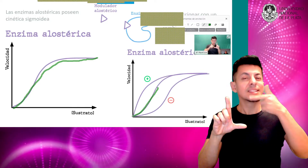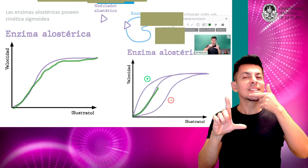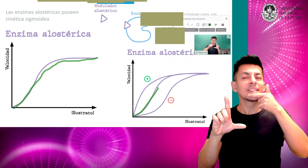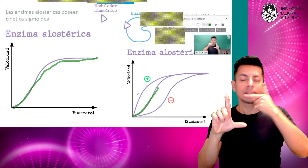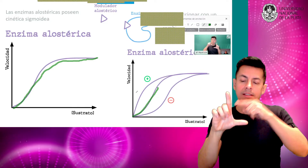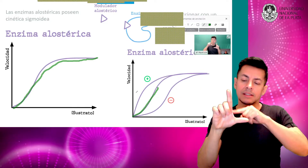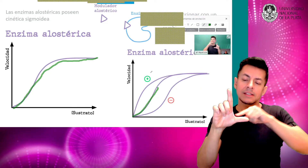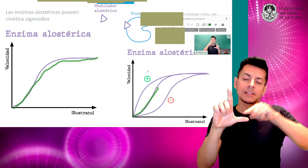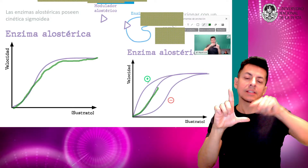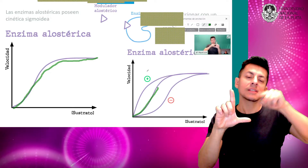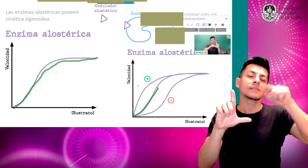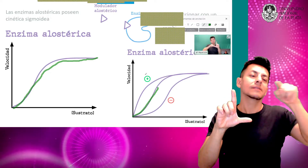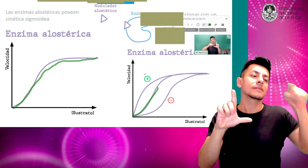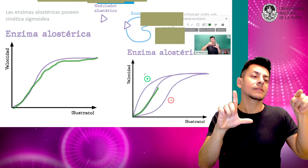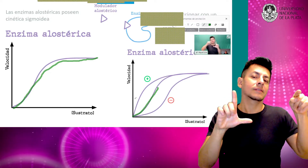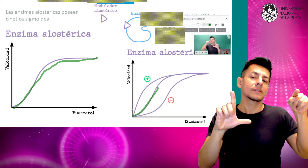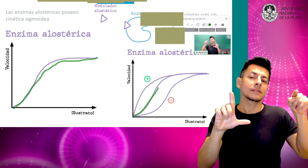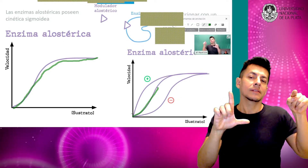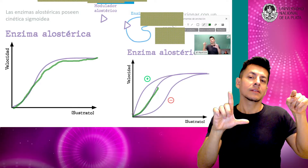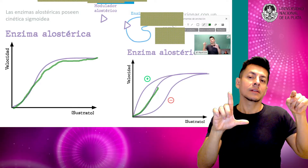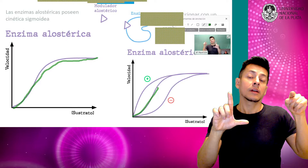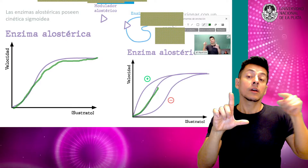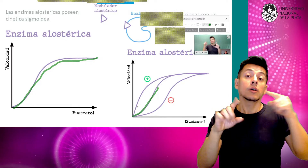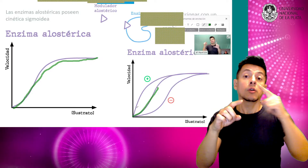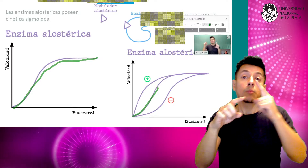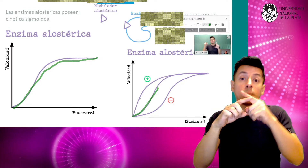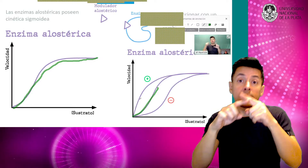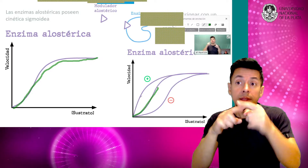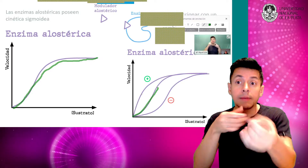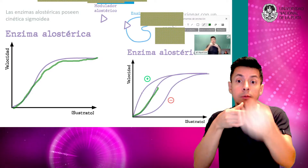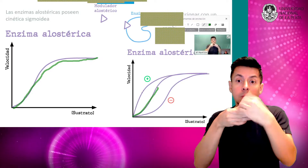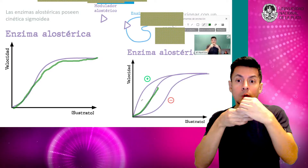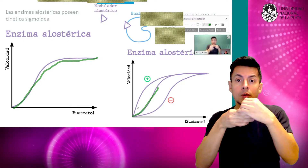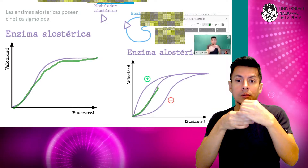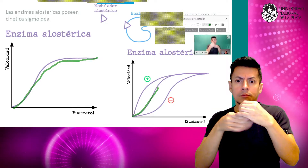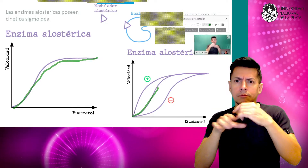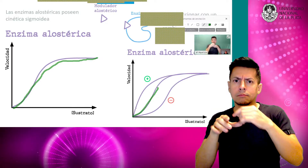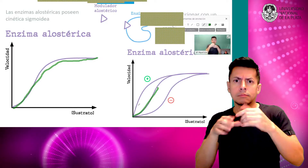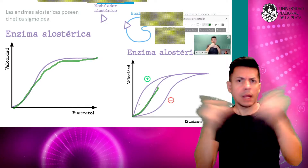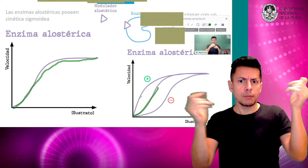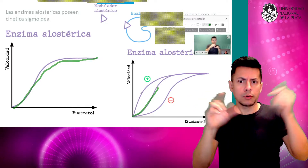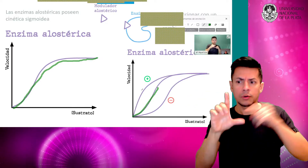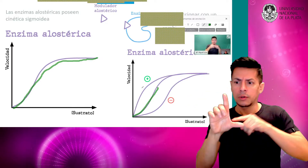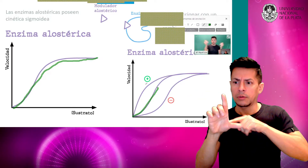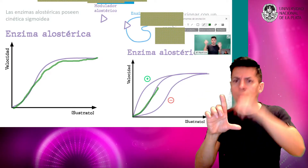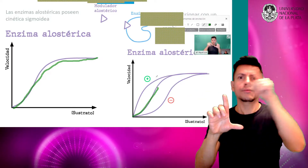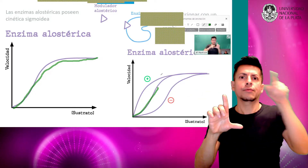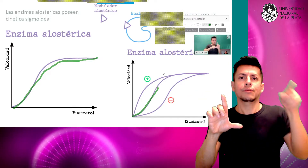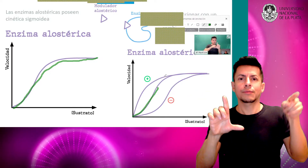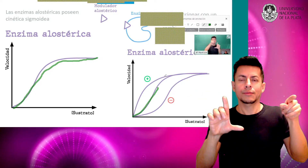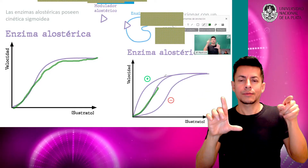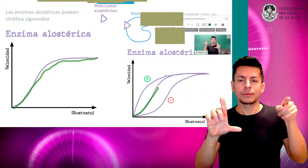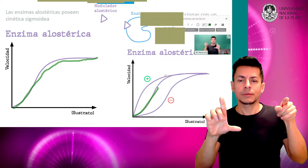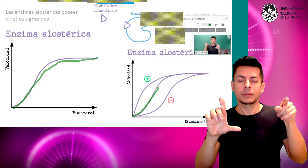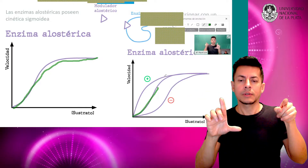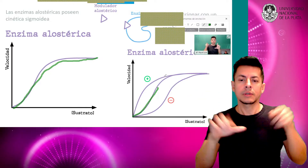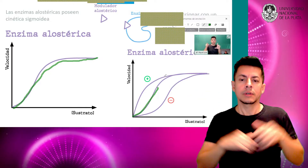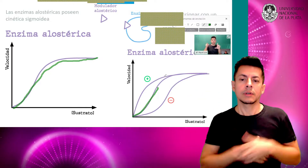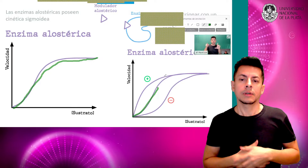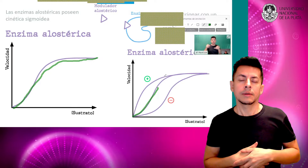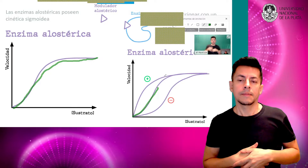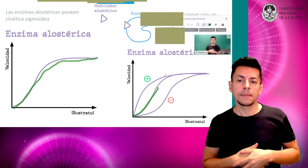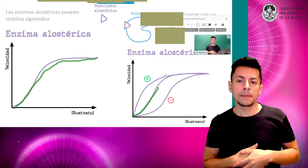Cuando se une un regulador alostérico positivo, aumenta la velocidad de reacción. Fíjense que la curva se hace más grande, hacia arriba.